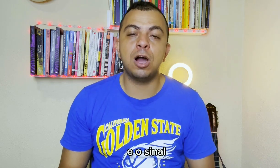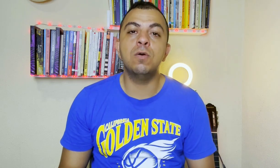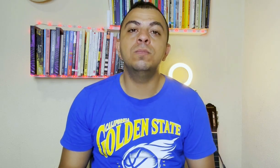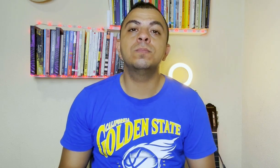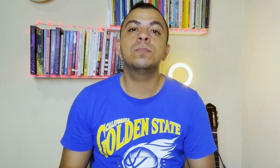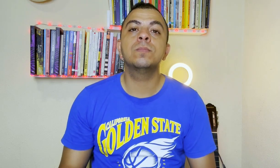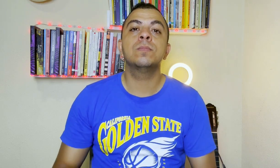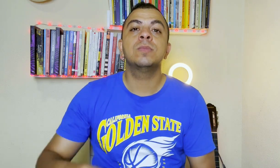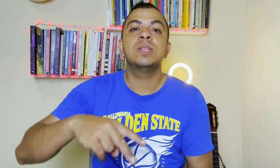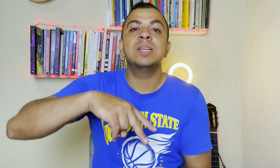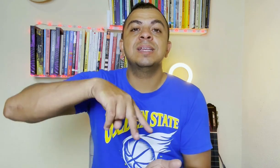sinal